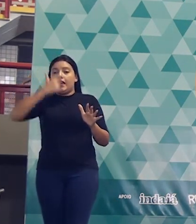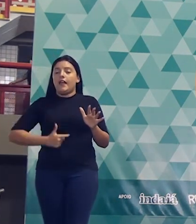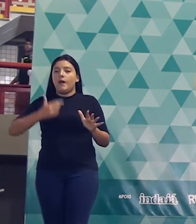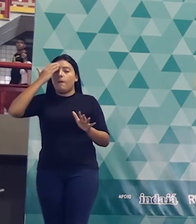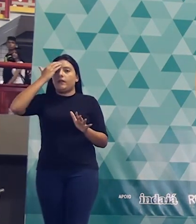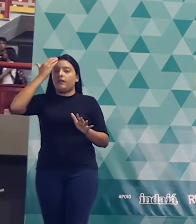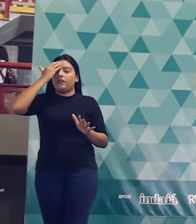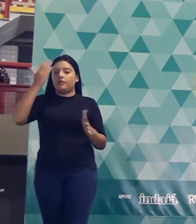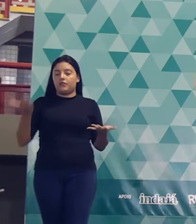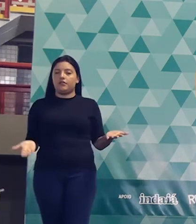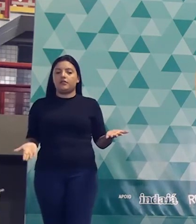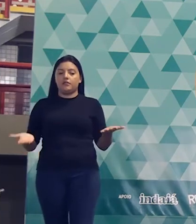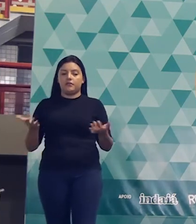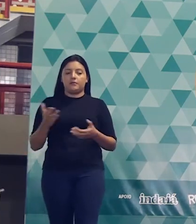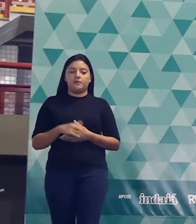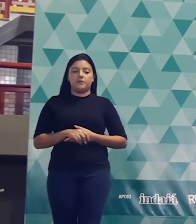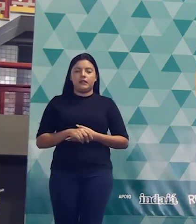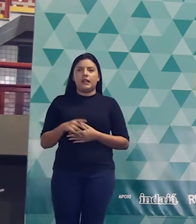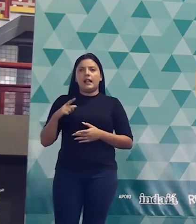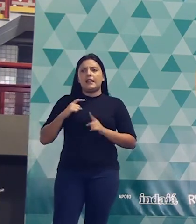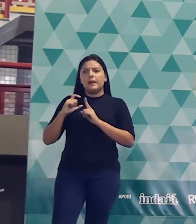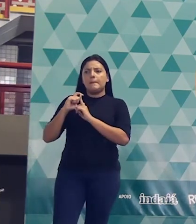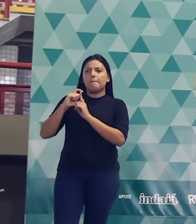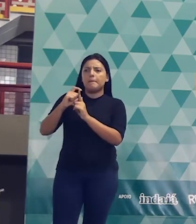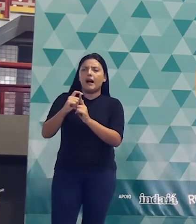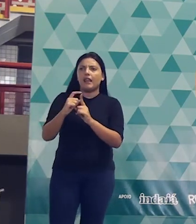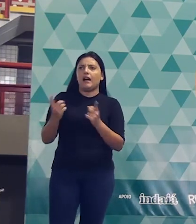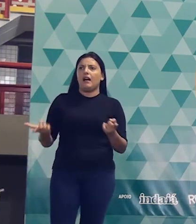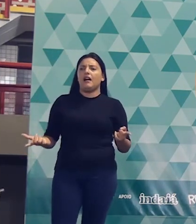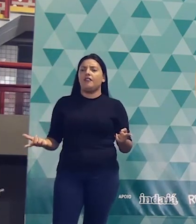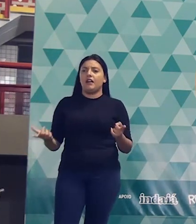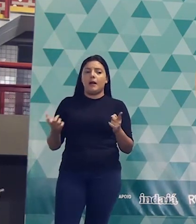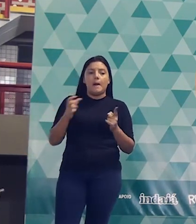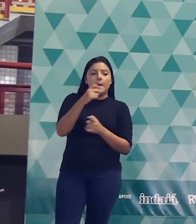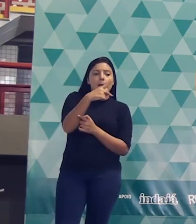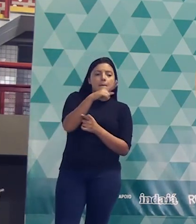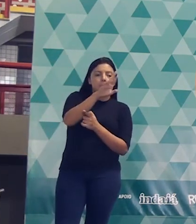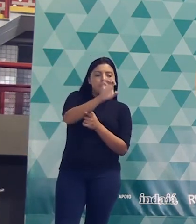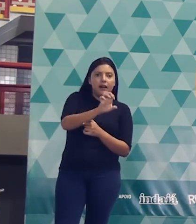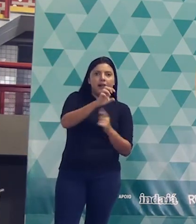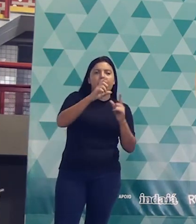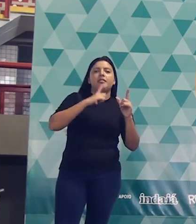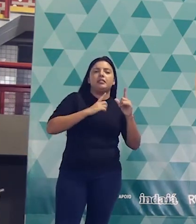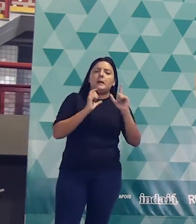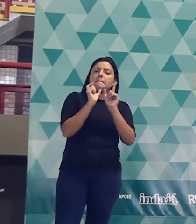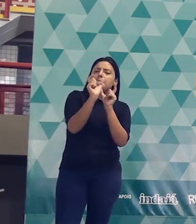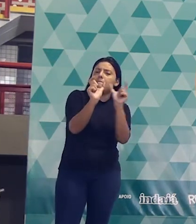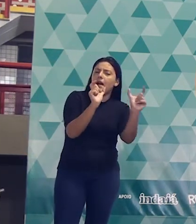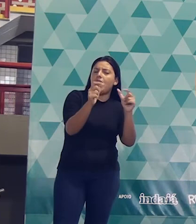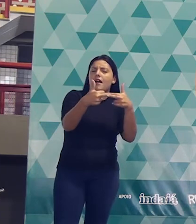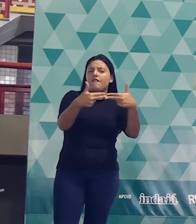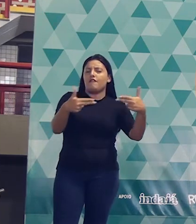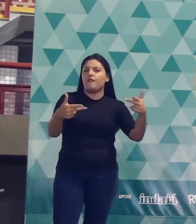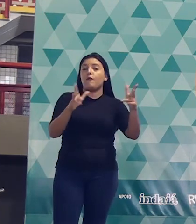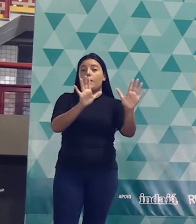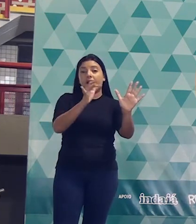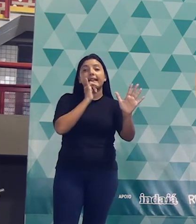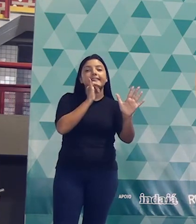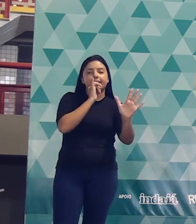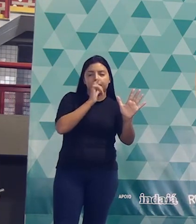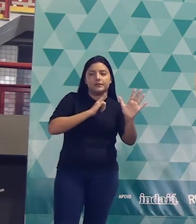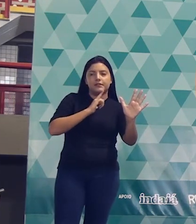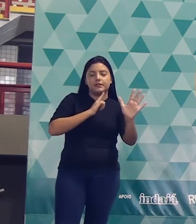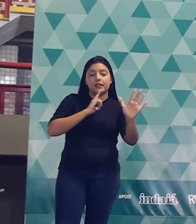linguisticamente. Tem alguma palavra ali que vai me dar o pressuposto. A gente vai já ver exemplo, tá? O autor dá a entender, mas não